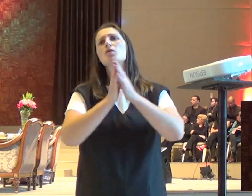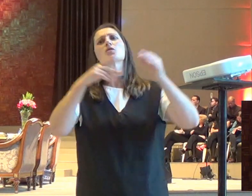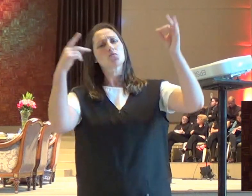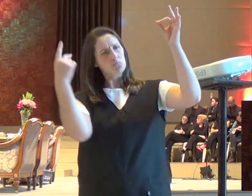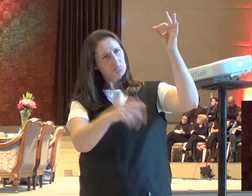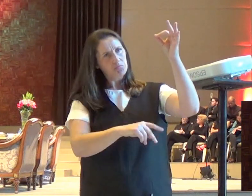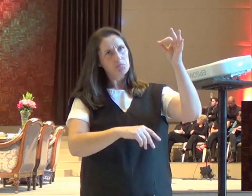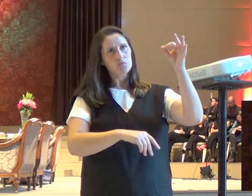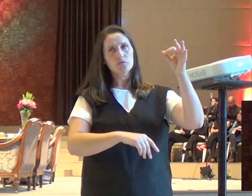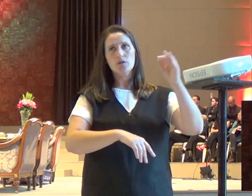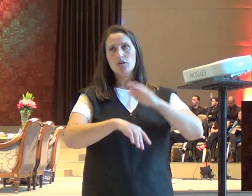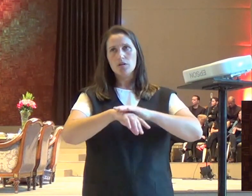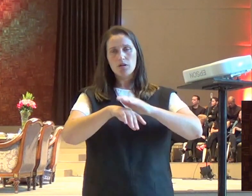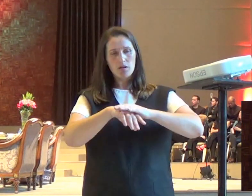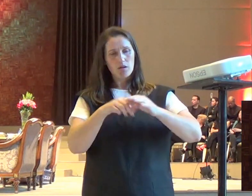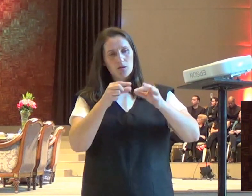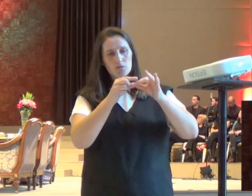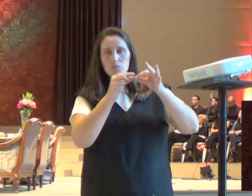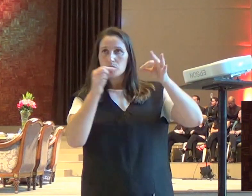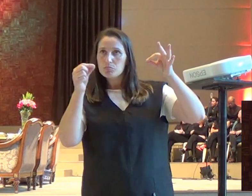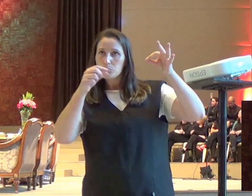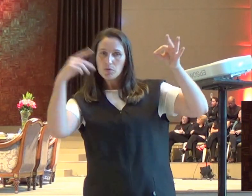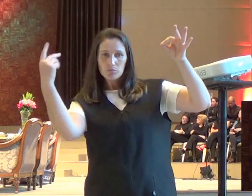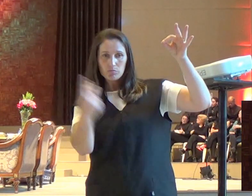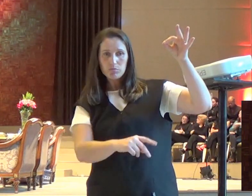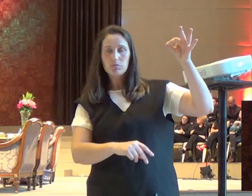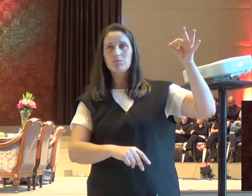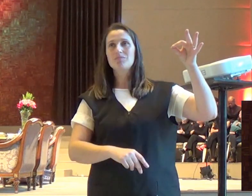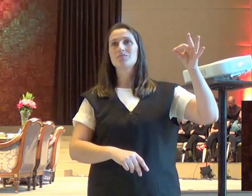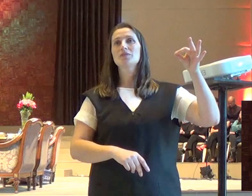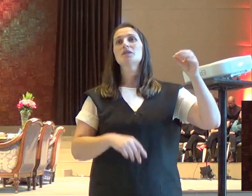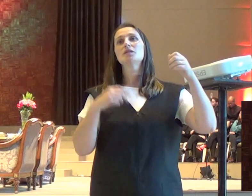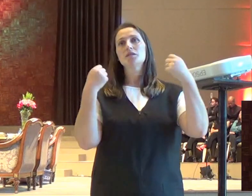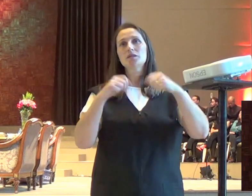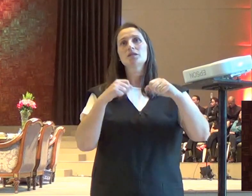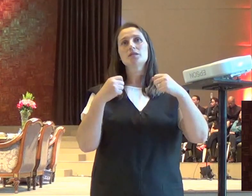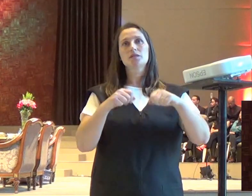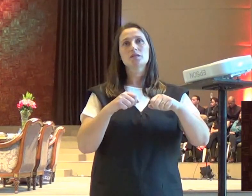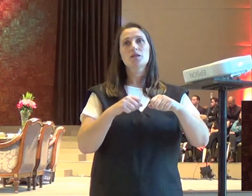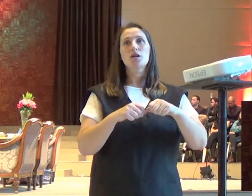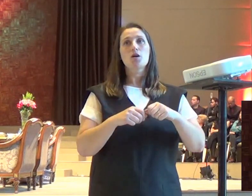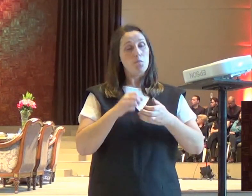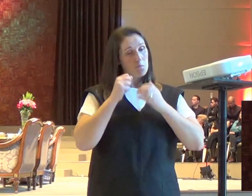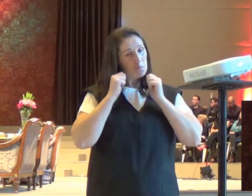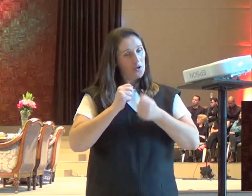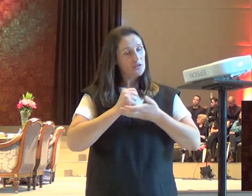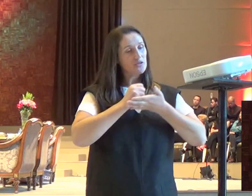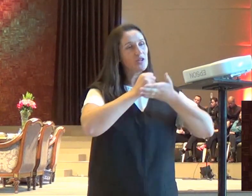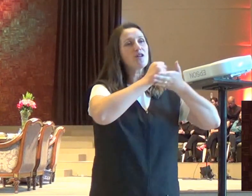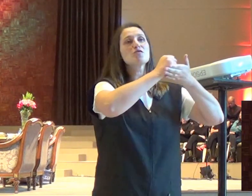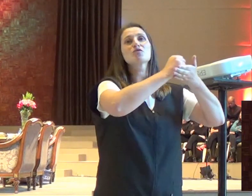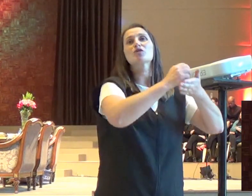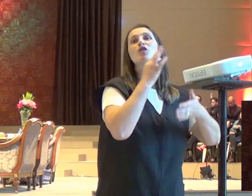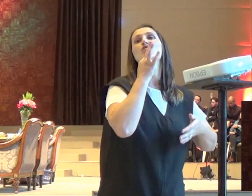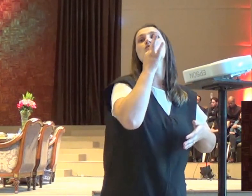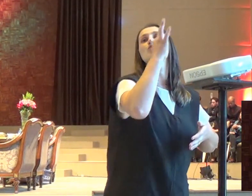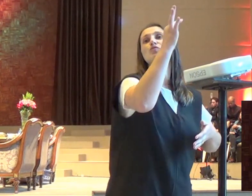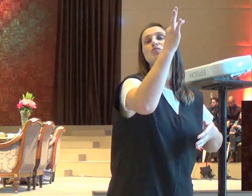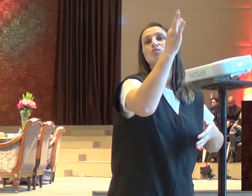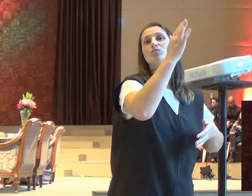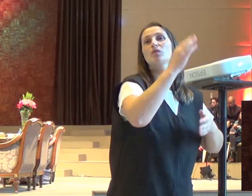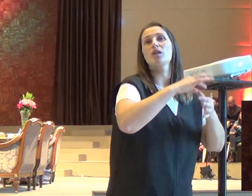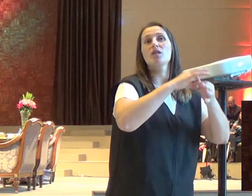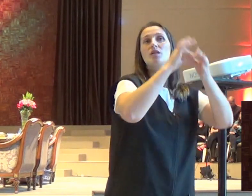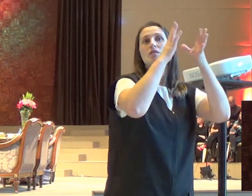palmadas não a matarão para dizer a verdade poderão até livrá-la da morte